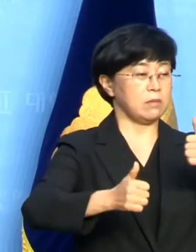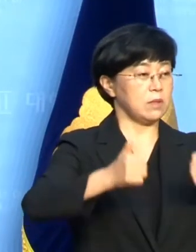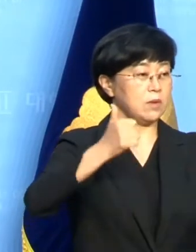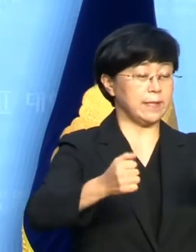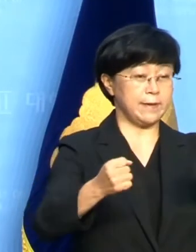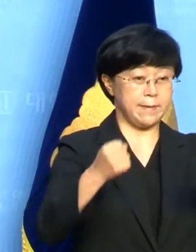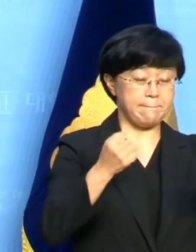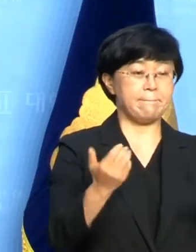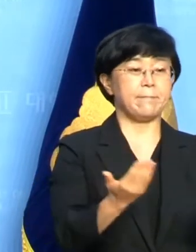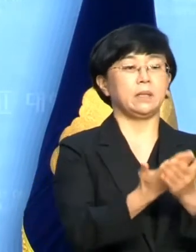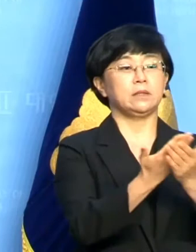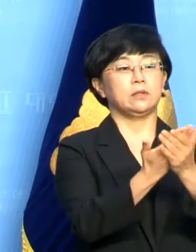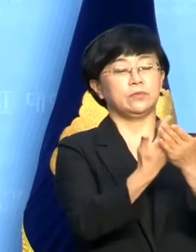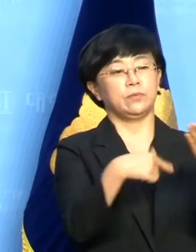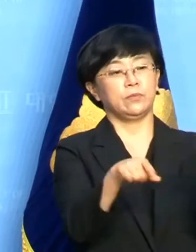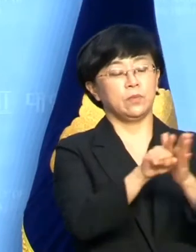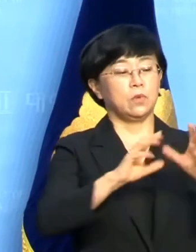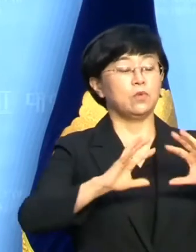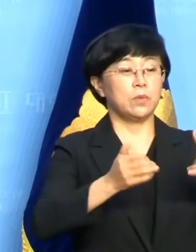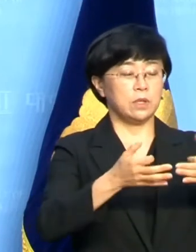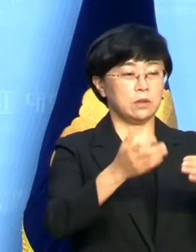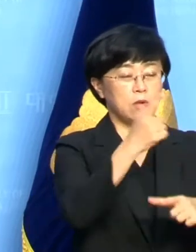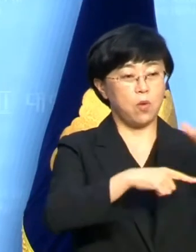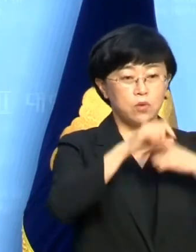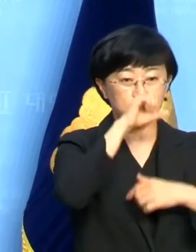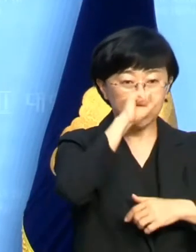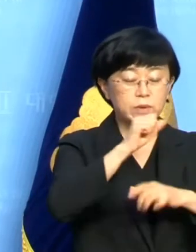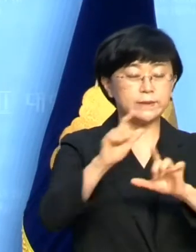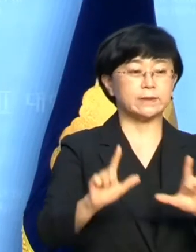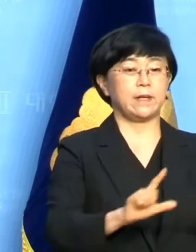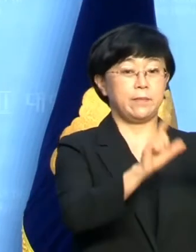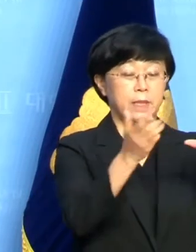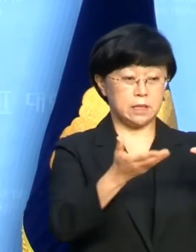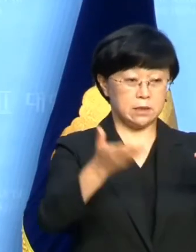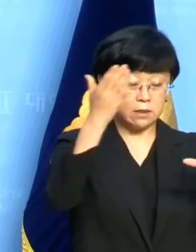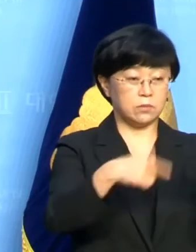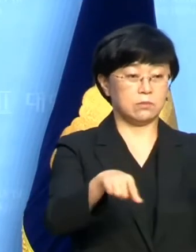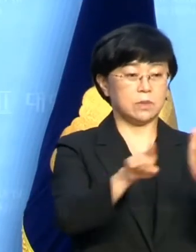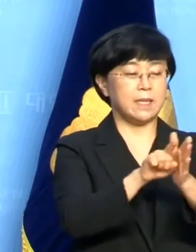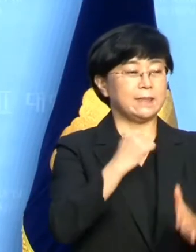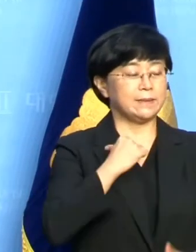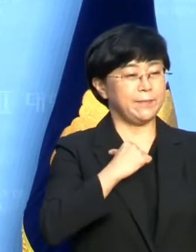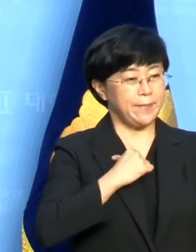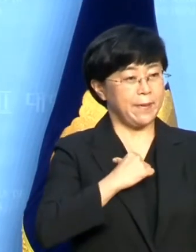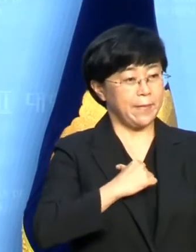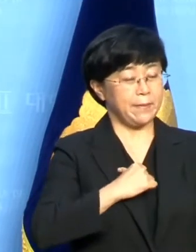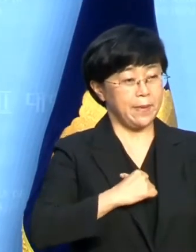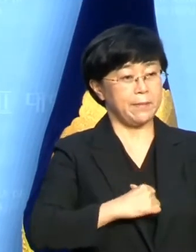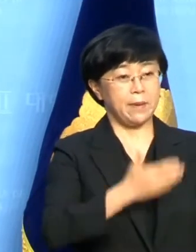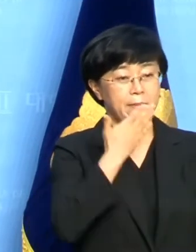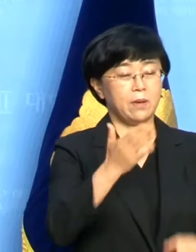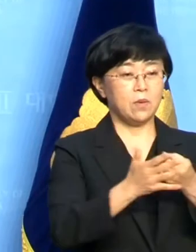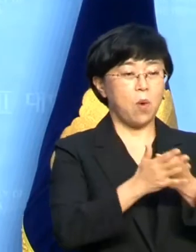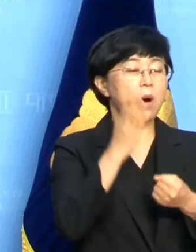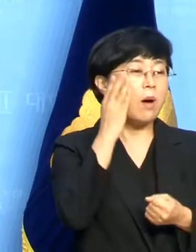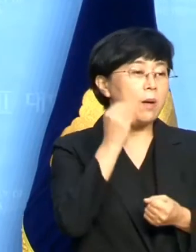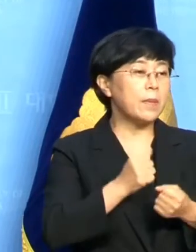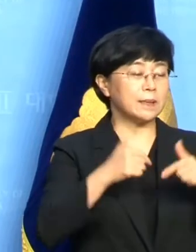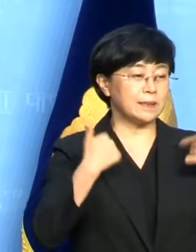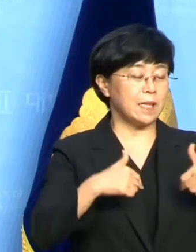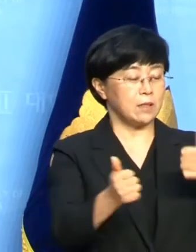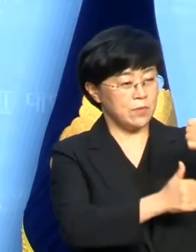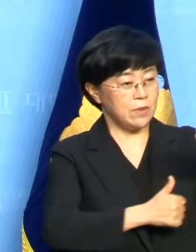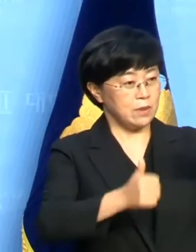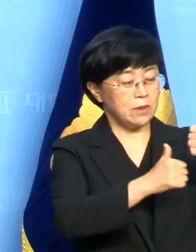국가발전과 국민들의 보다 난 삶을 위해서 참고 참으면 웬만한 상 이미 운영을 위해